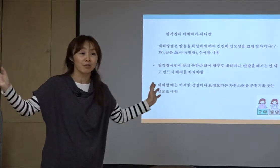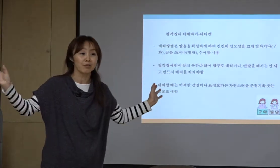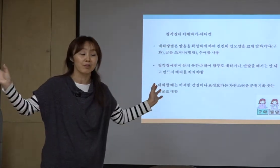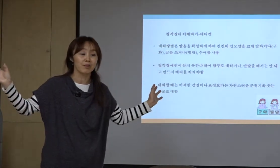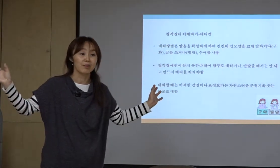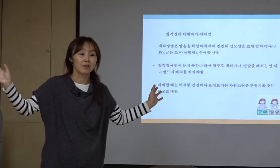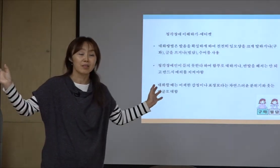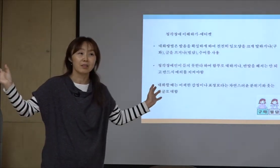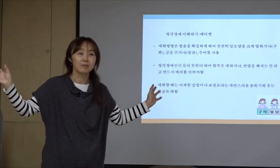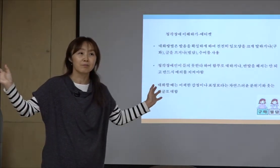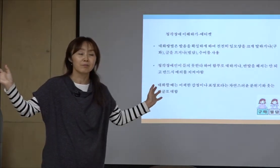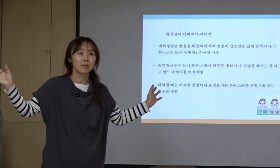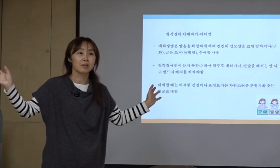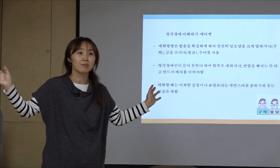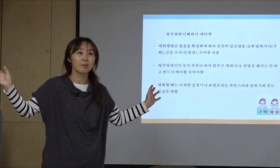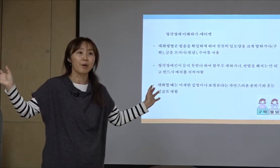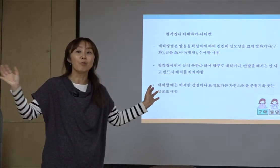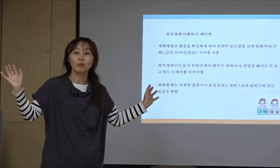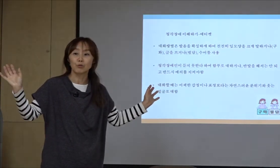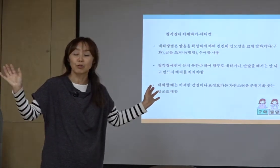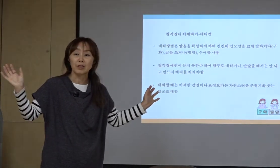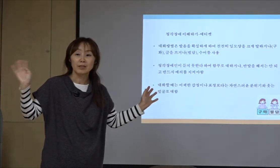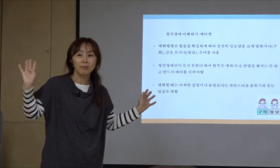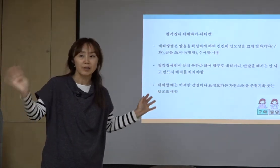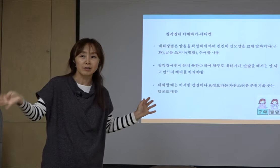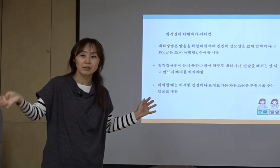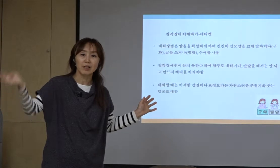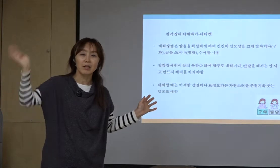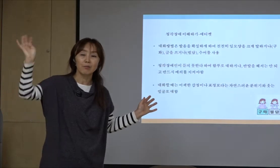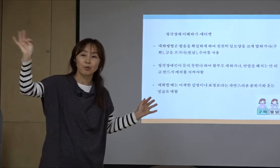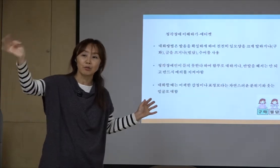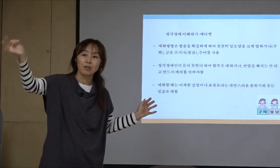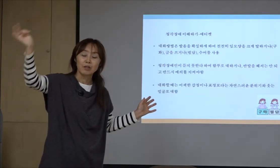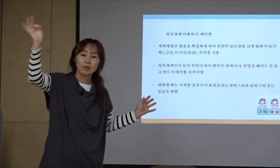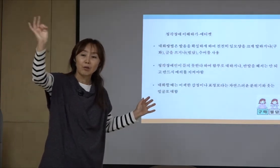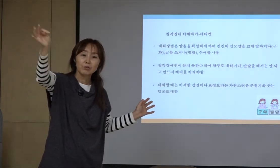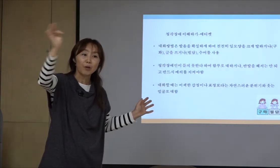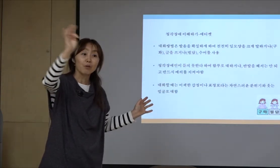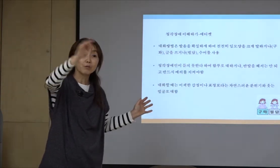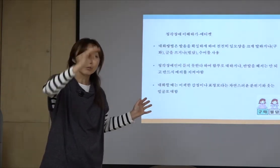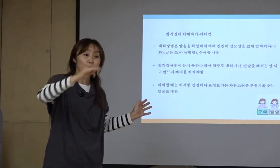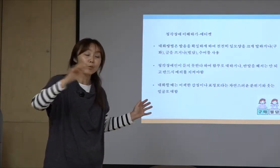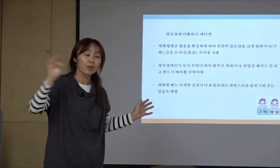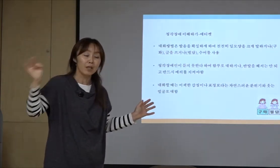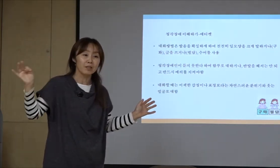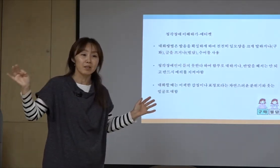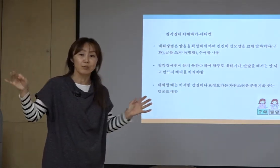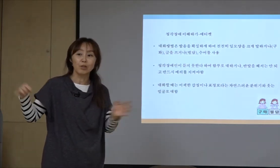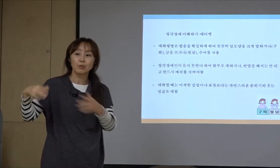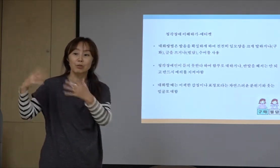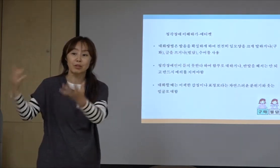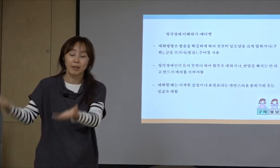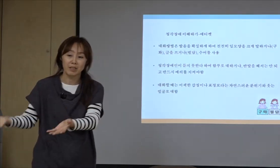버렸어요. 지금 예를 들면 병원도 세브란스나 뭐 어느 병원 곳곳에 이제 수화통역사를 배치를